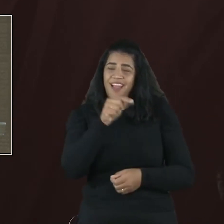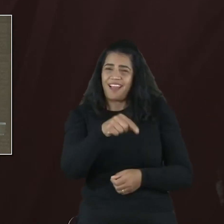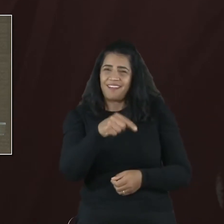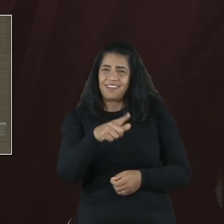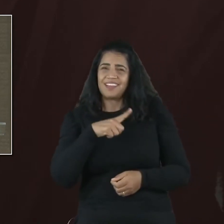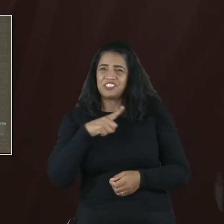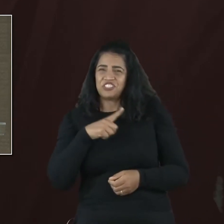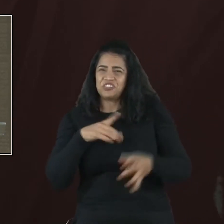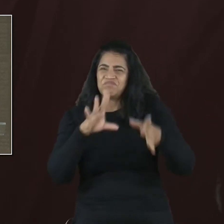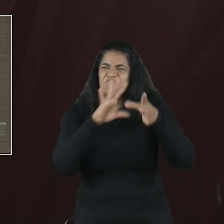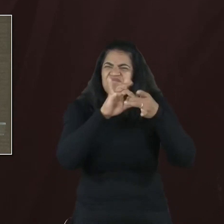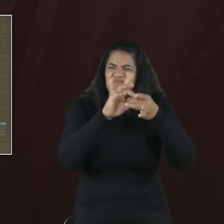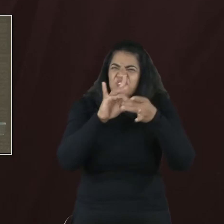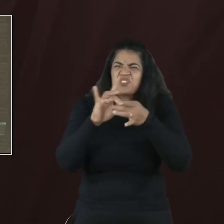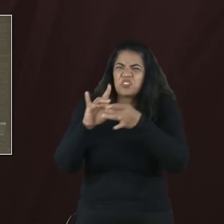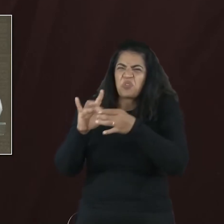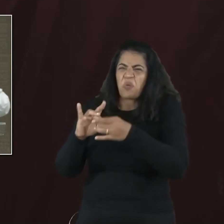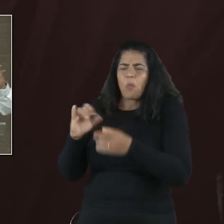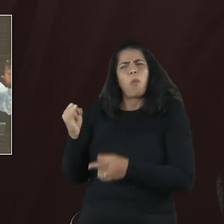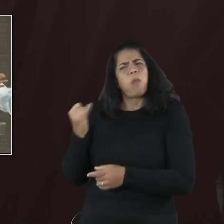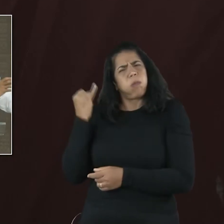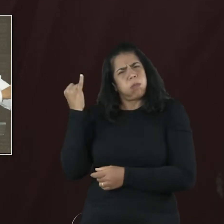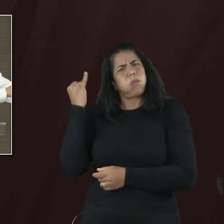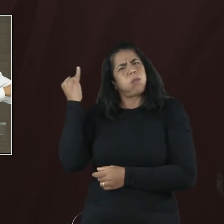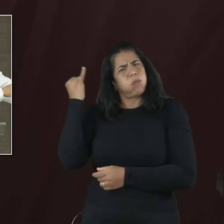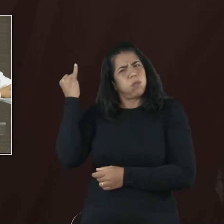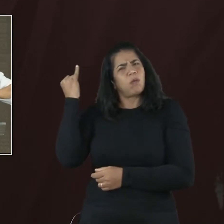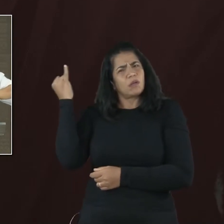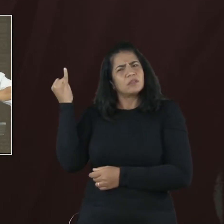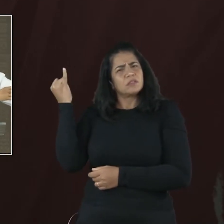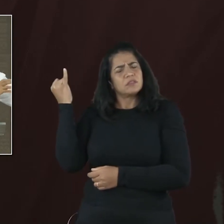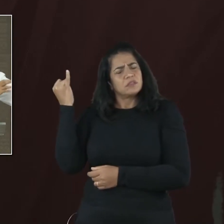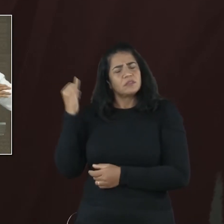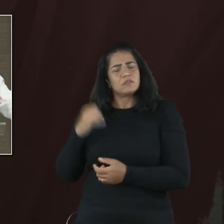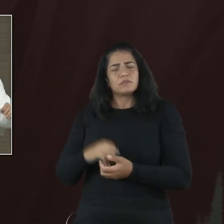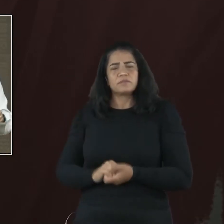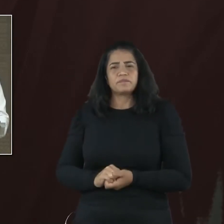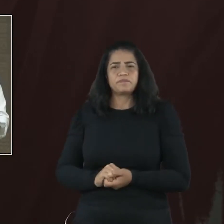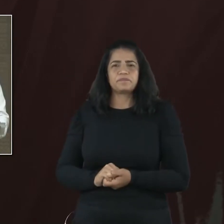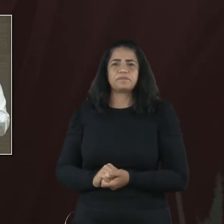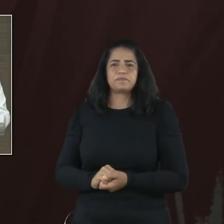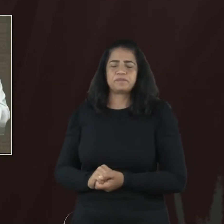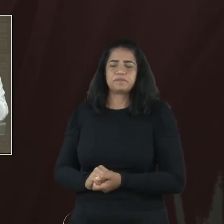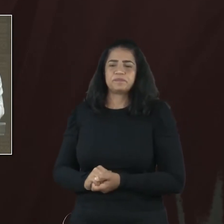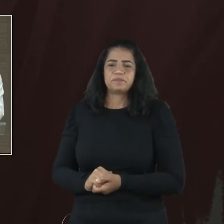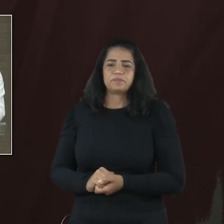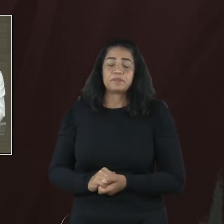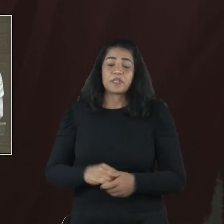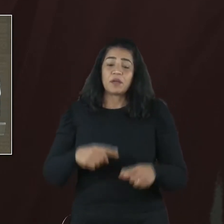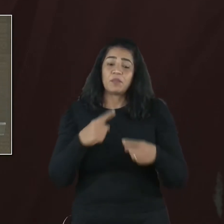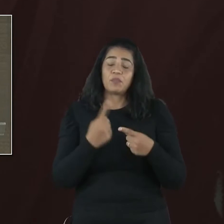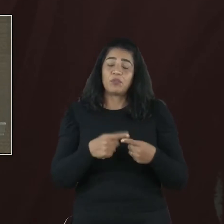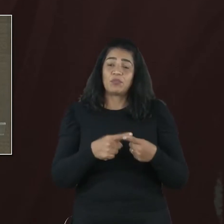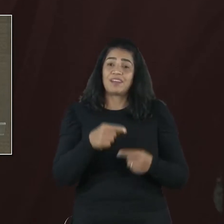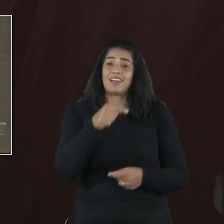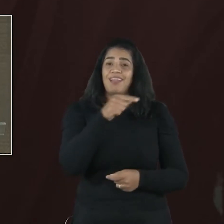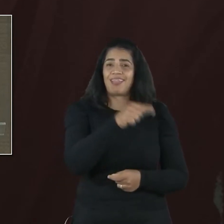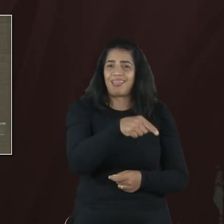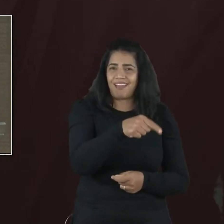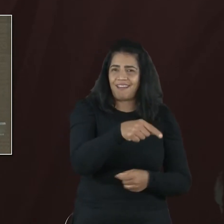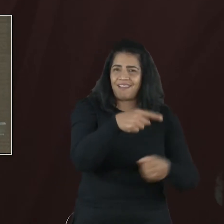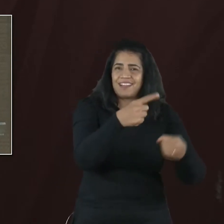jogos istímicos, tão importante quanto os Jogos Olímpicos. em Atenas, porque ali recebia